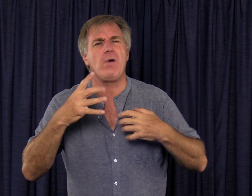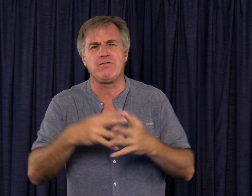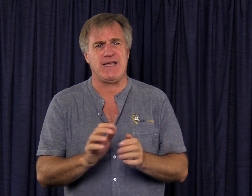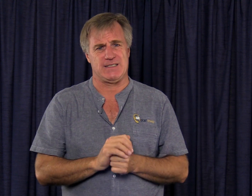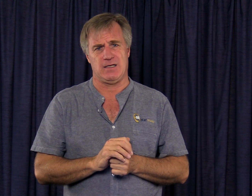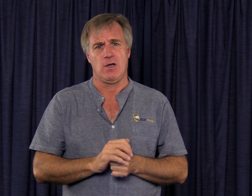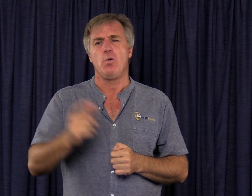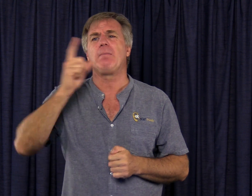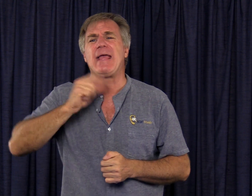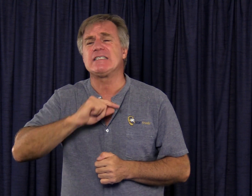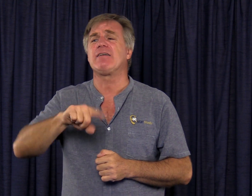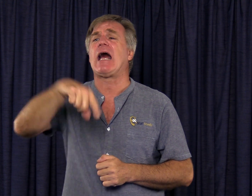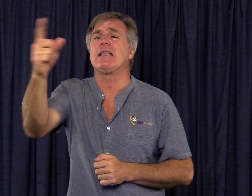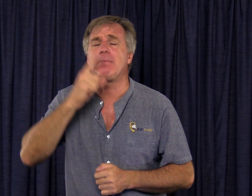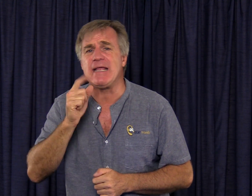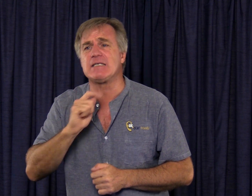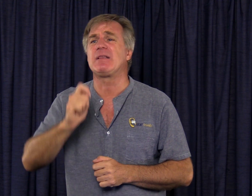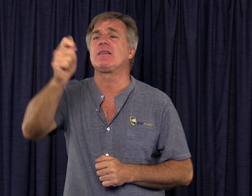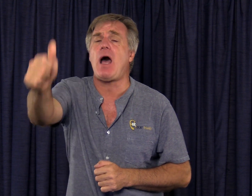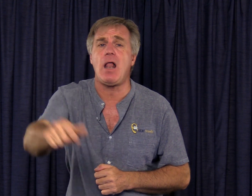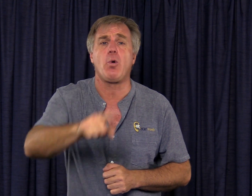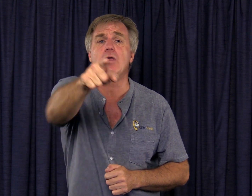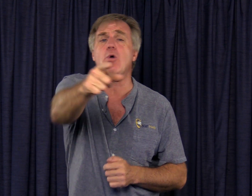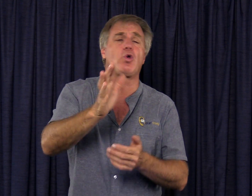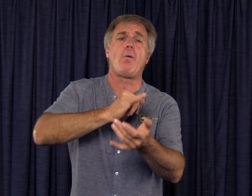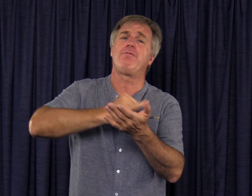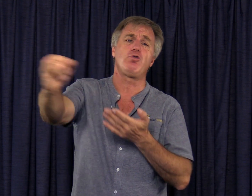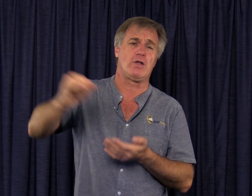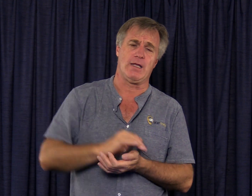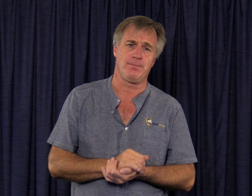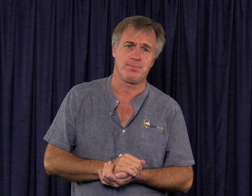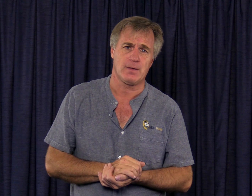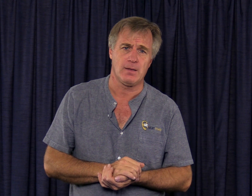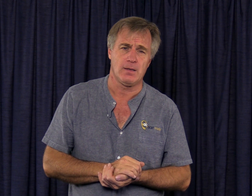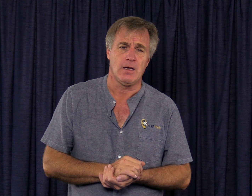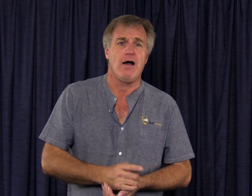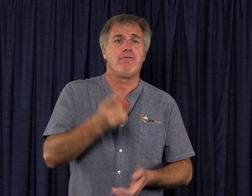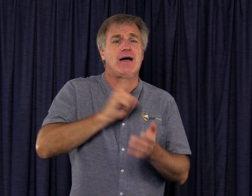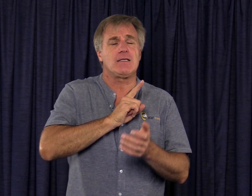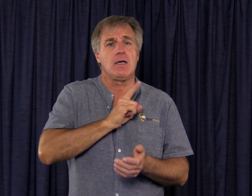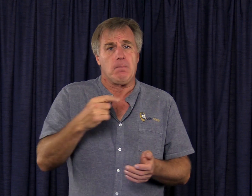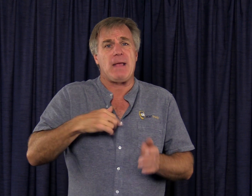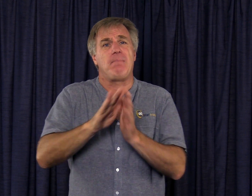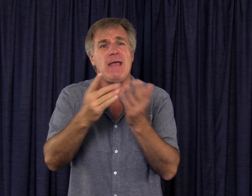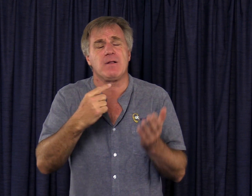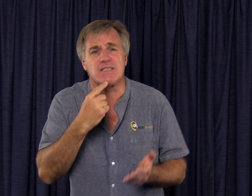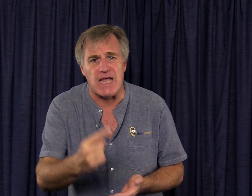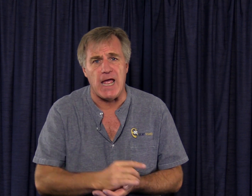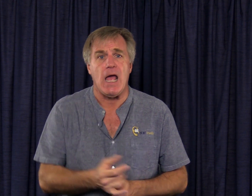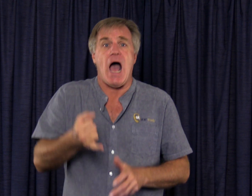bekommerd wees oor mense wat ander mense betaal om jou te kom vloek nie. Want my Bybel sê,